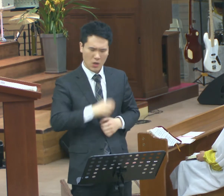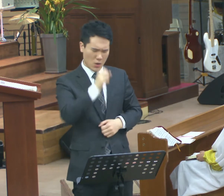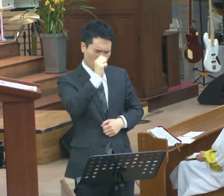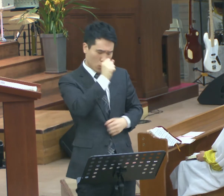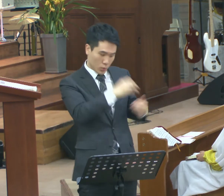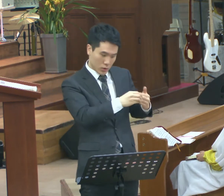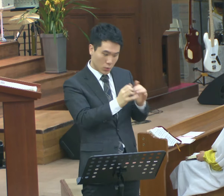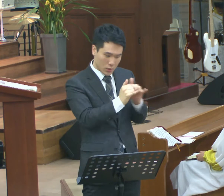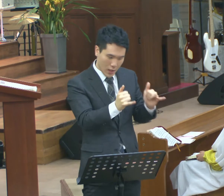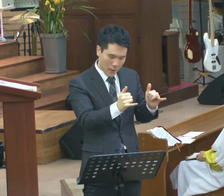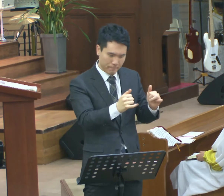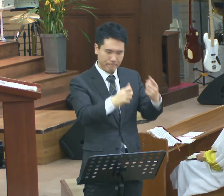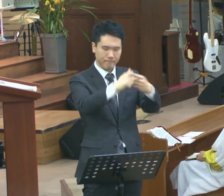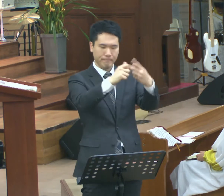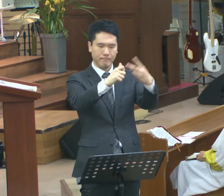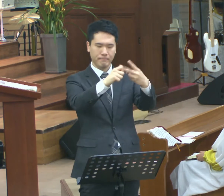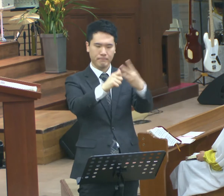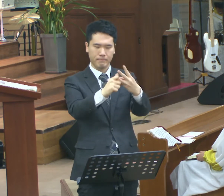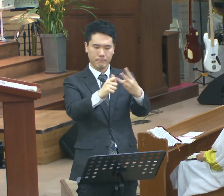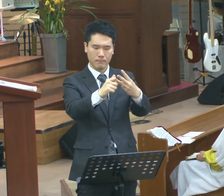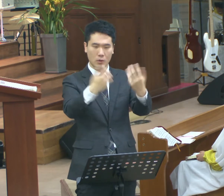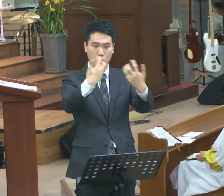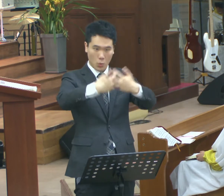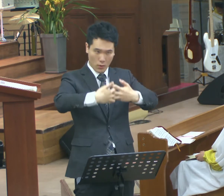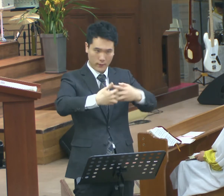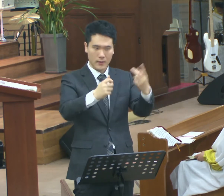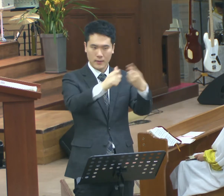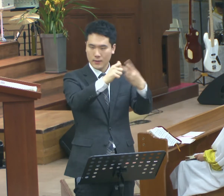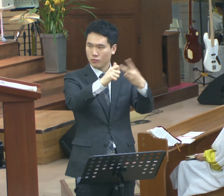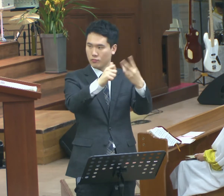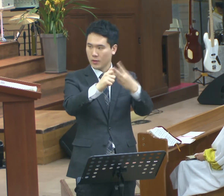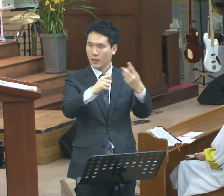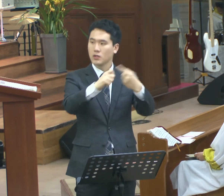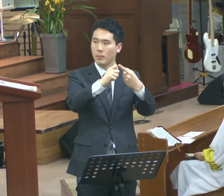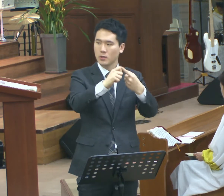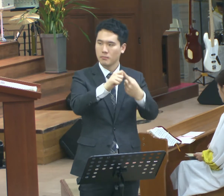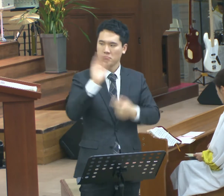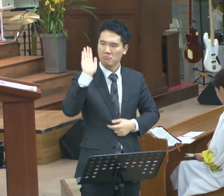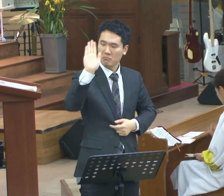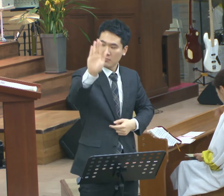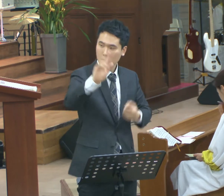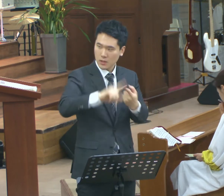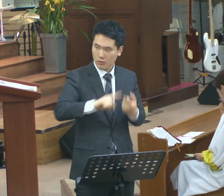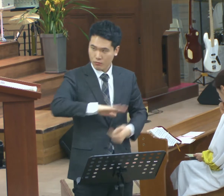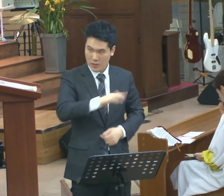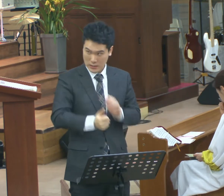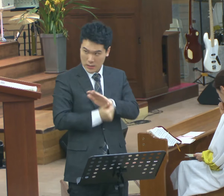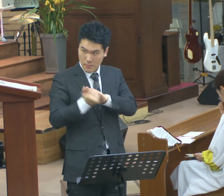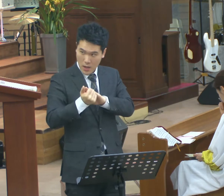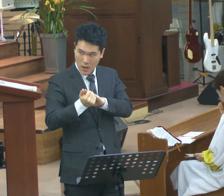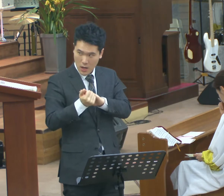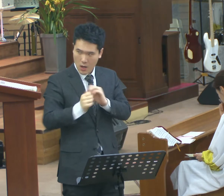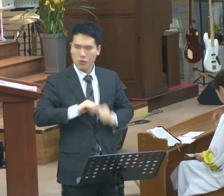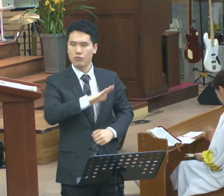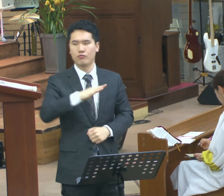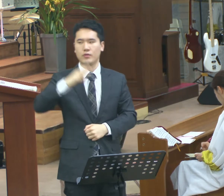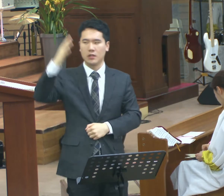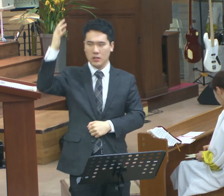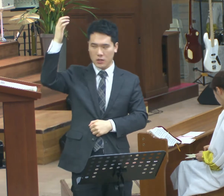가지를 기억하게 한다. 첫째, 미래에 대한 우리의 희망이 우리의 기억 위에 세워져 있다는 사실.